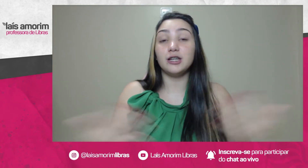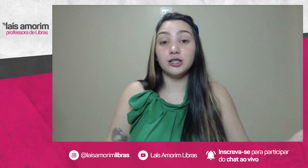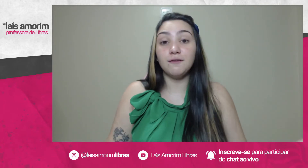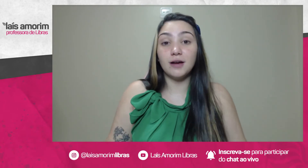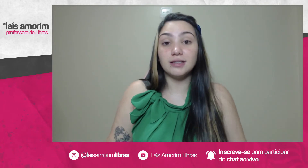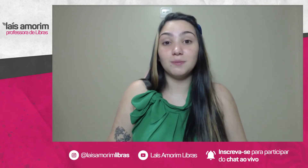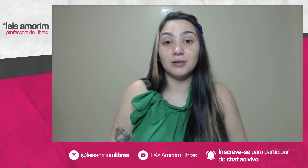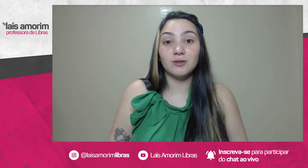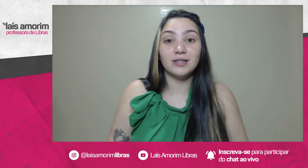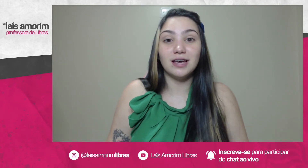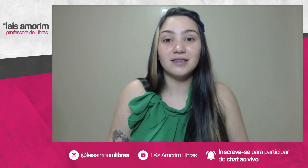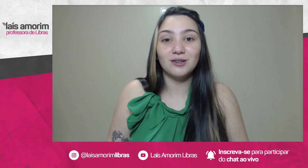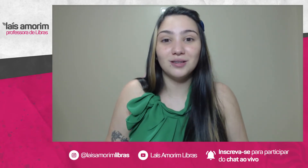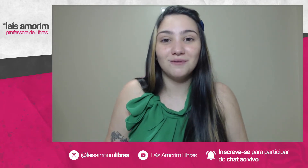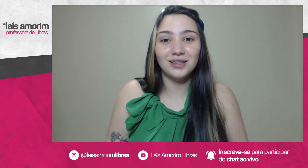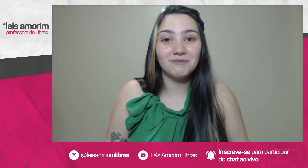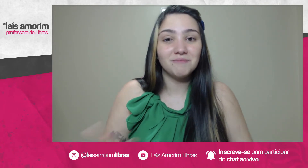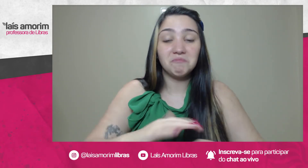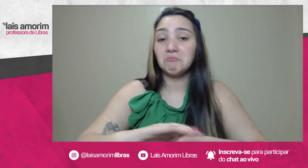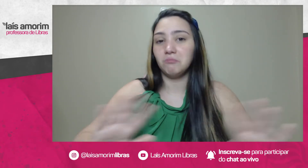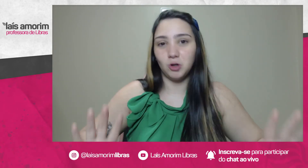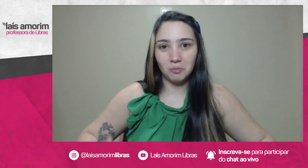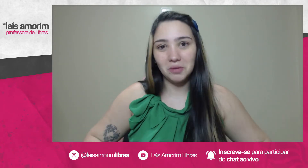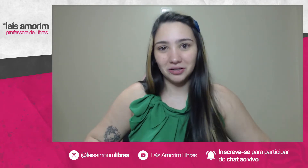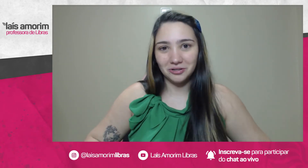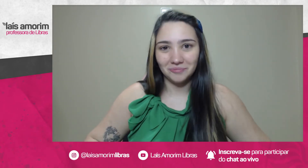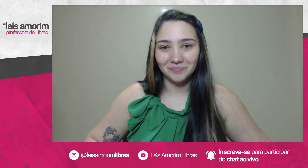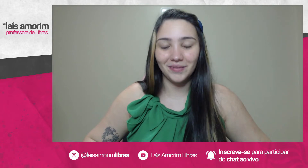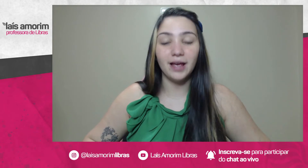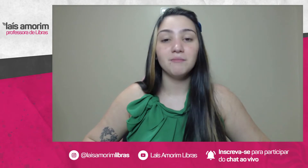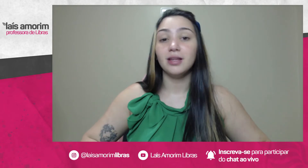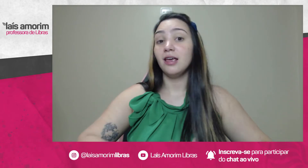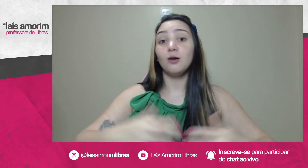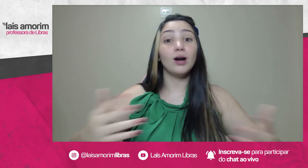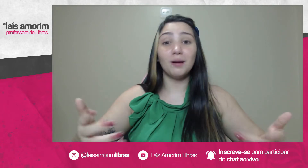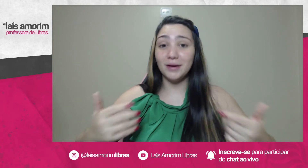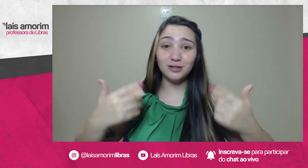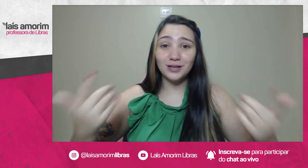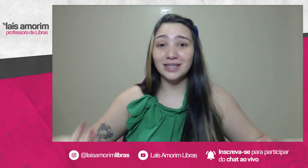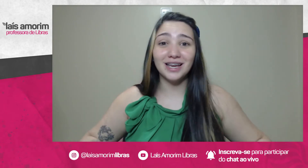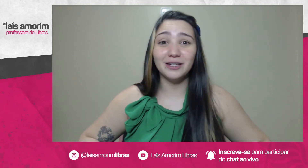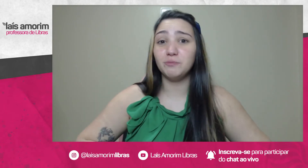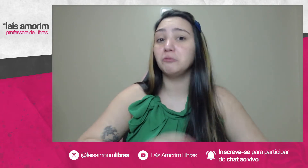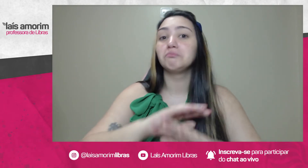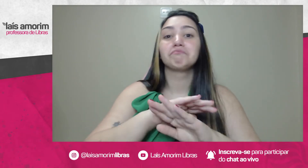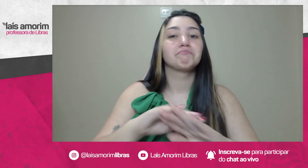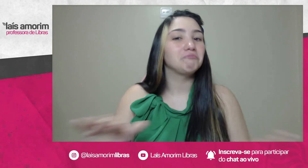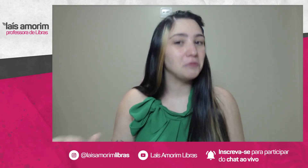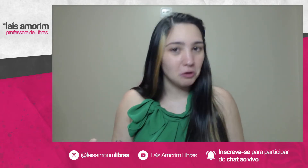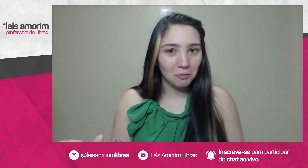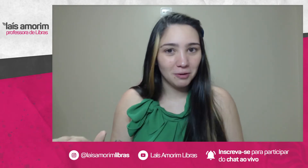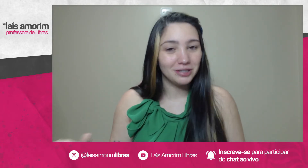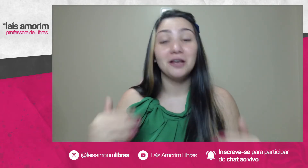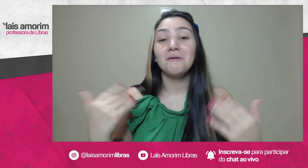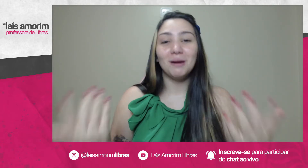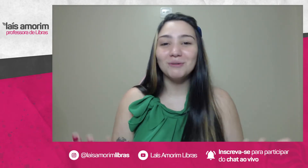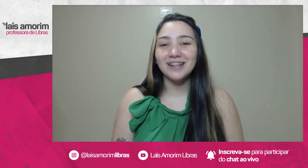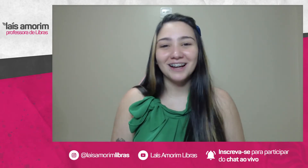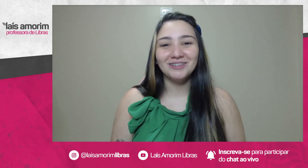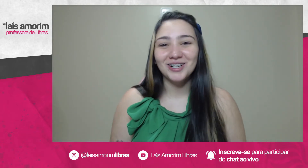faz expressões faciais na nossa vida normalmente, né? Eu acabei de fazer aqui, tipo, normalmente, pra mostrar que era uma coisa